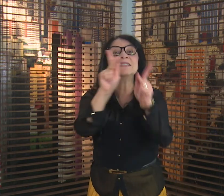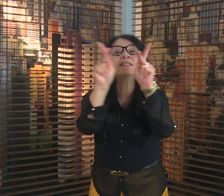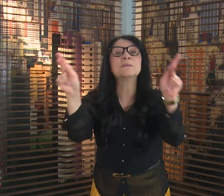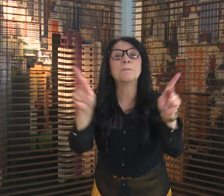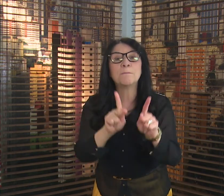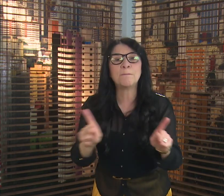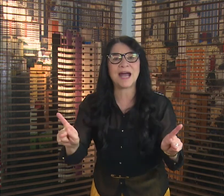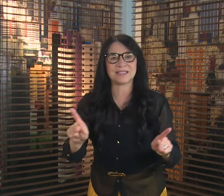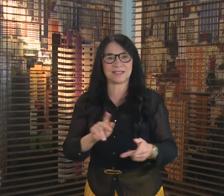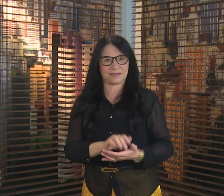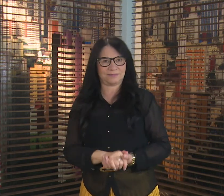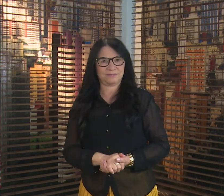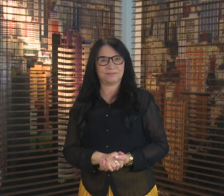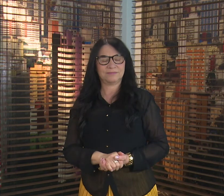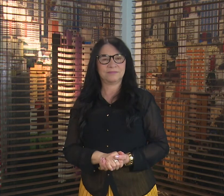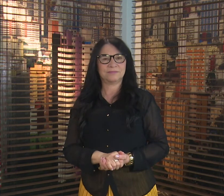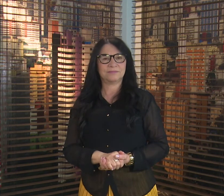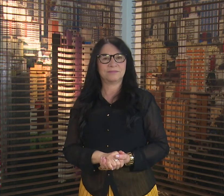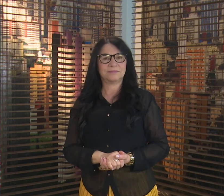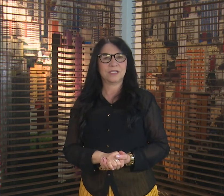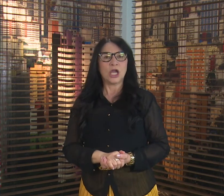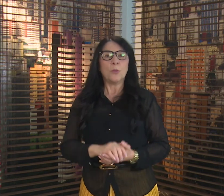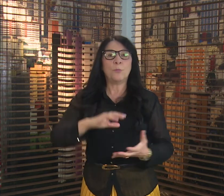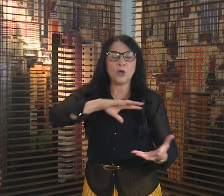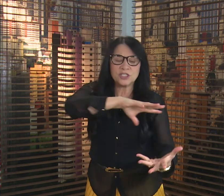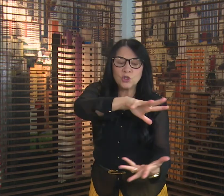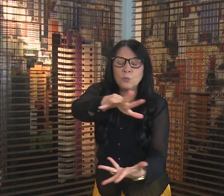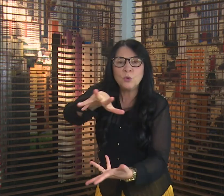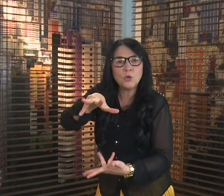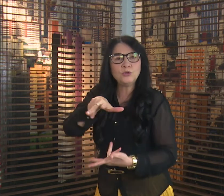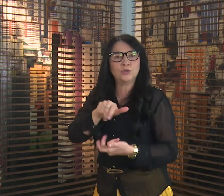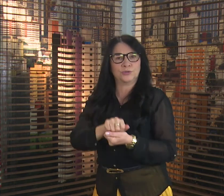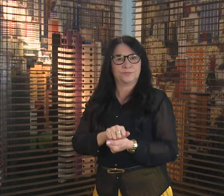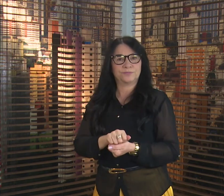tenhais paz. Pois no mundo